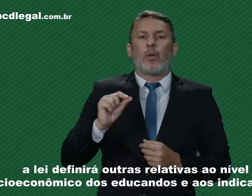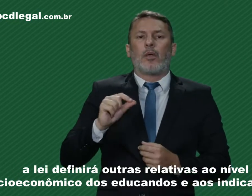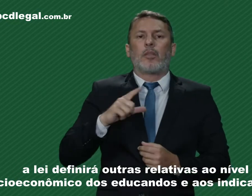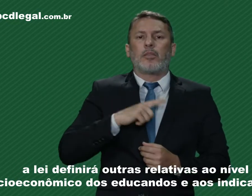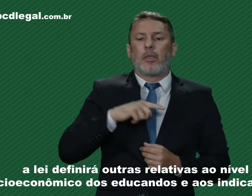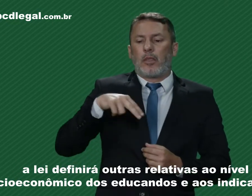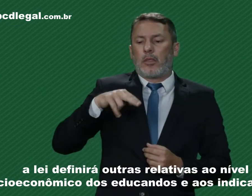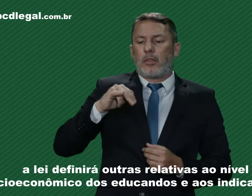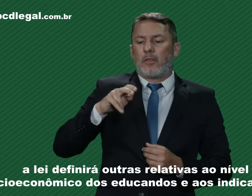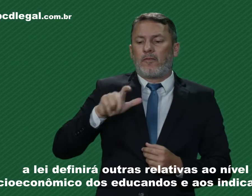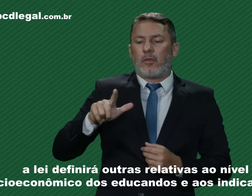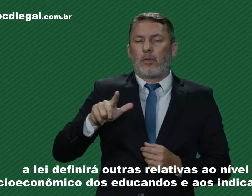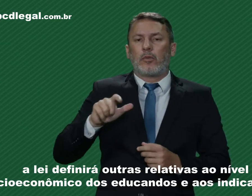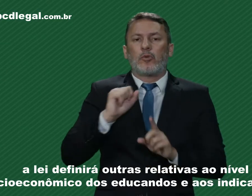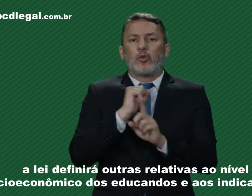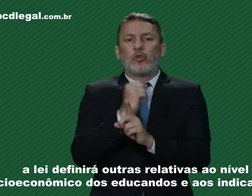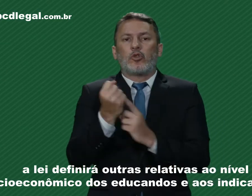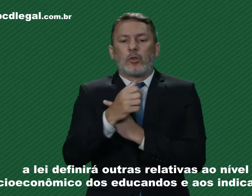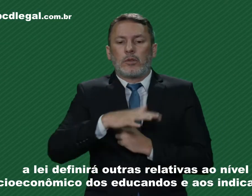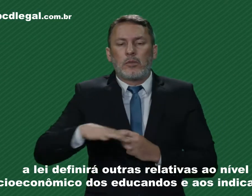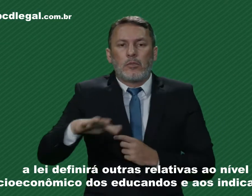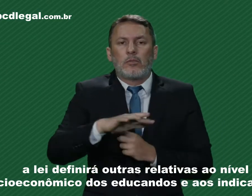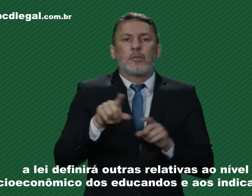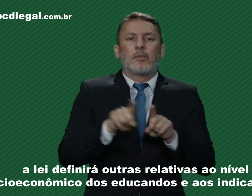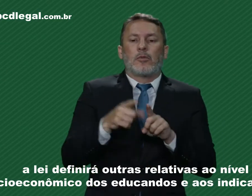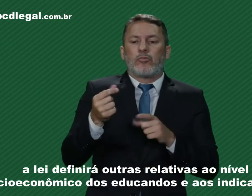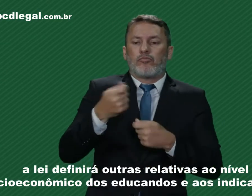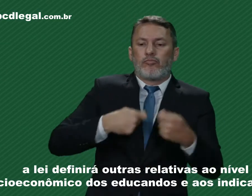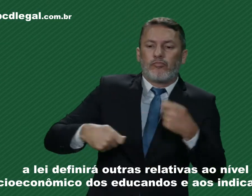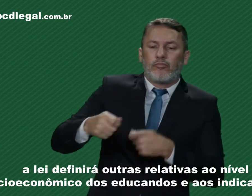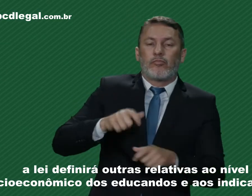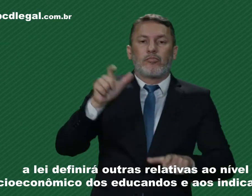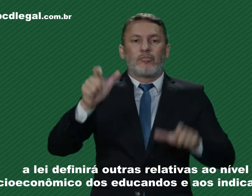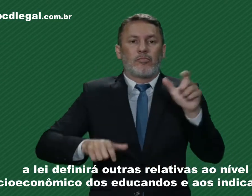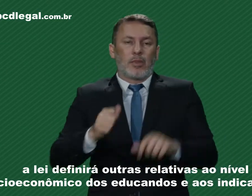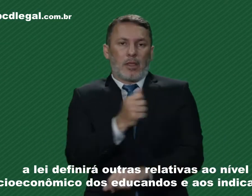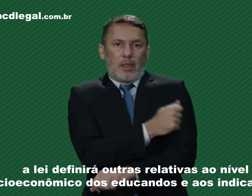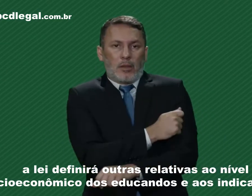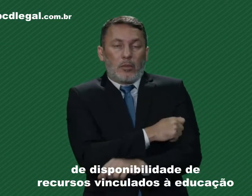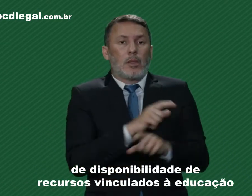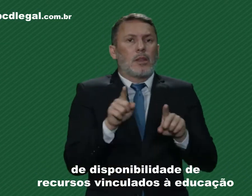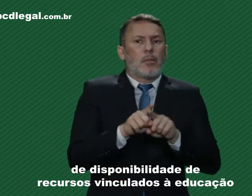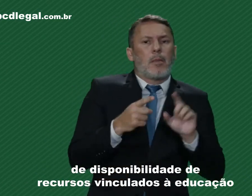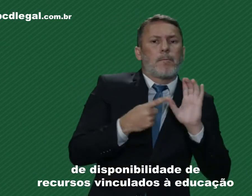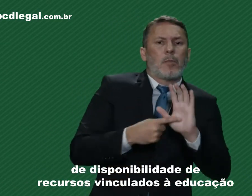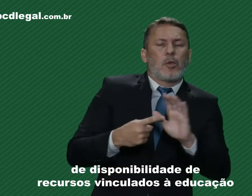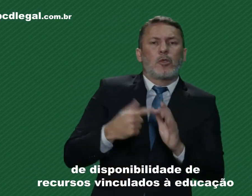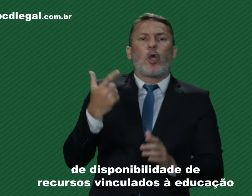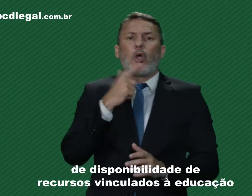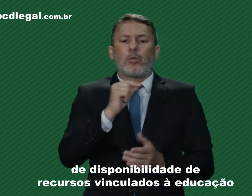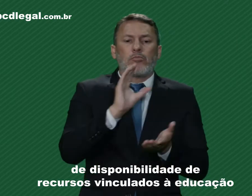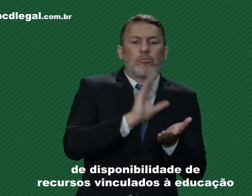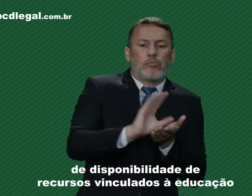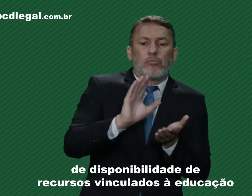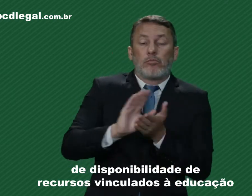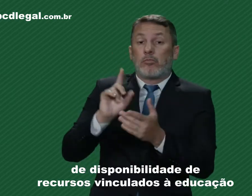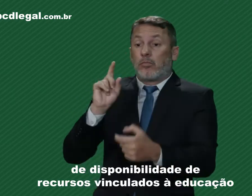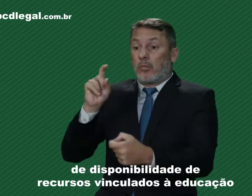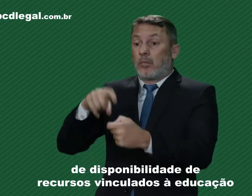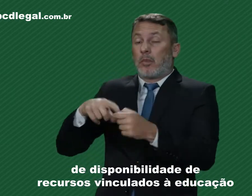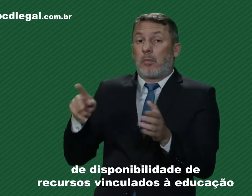outras relativas ao nível socioeconômico dos educandos e aos indicadores de disponibilidade de